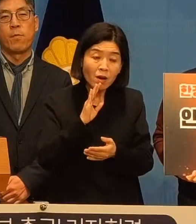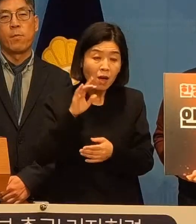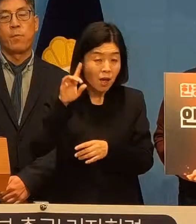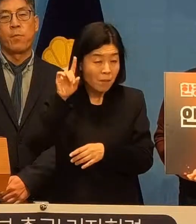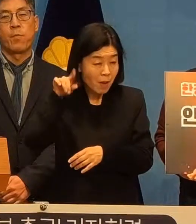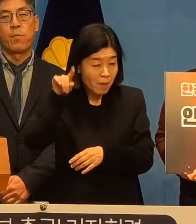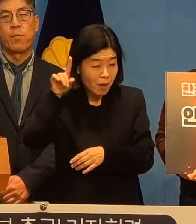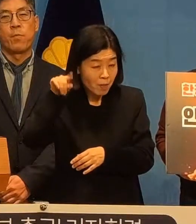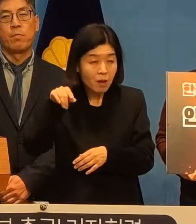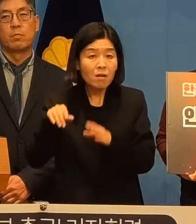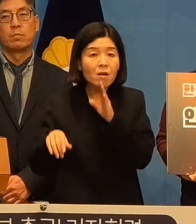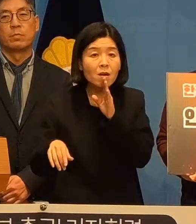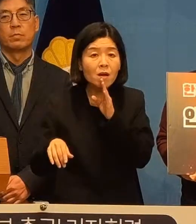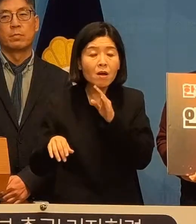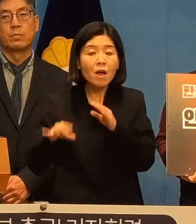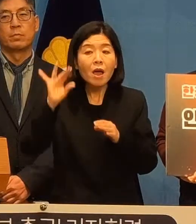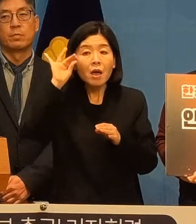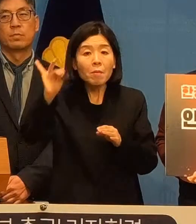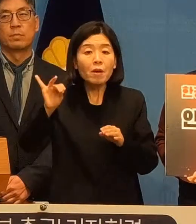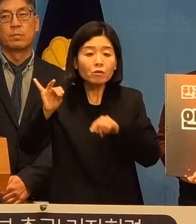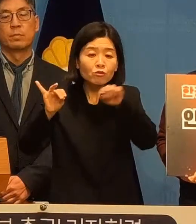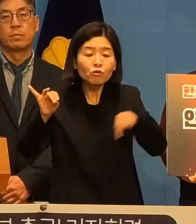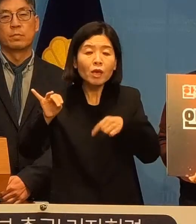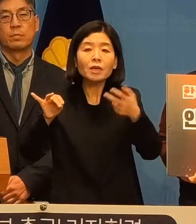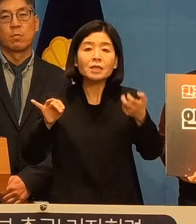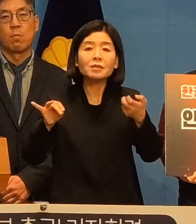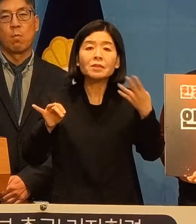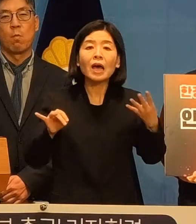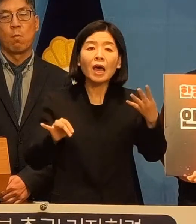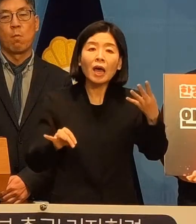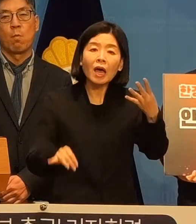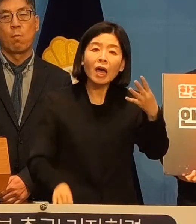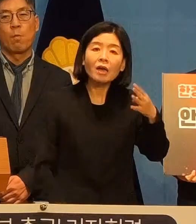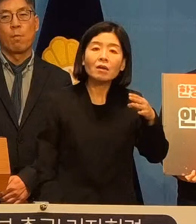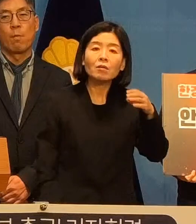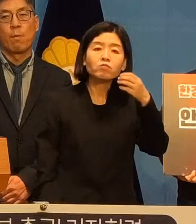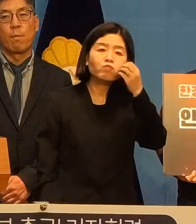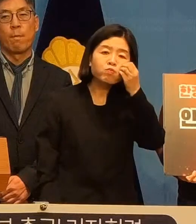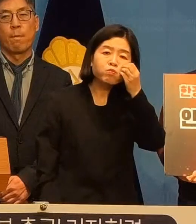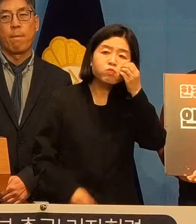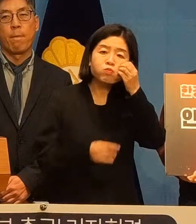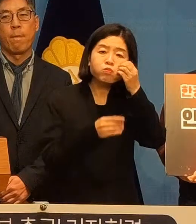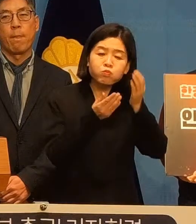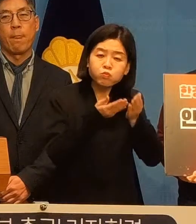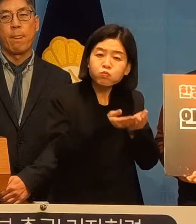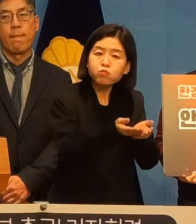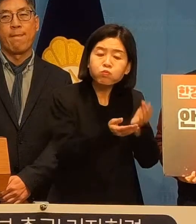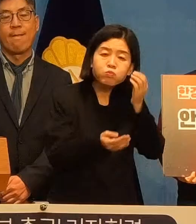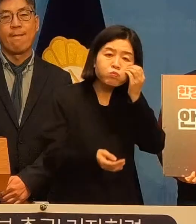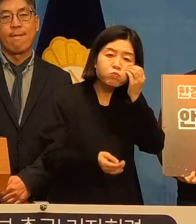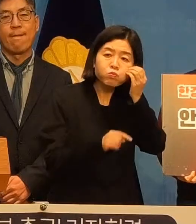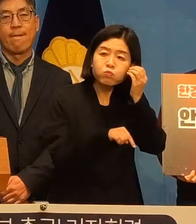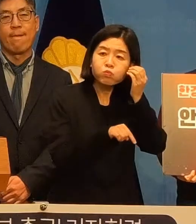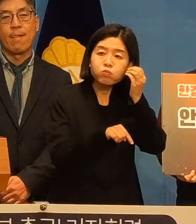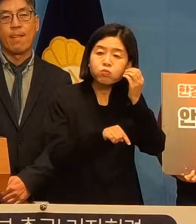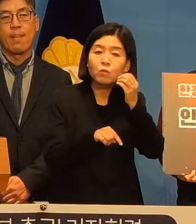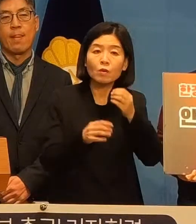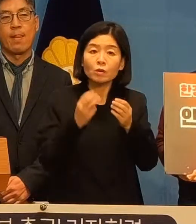아니겠습니까? 100일 중에 74일이 서 있었던 한강버스를 어떻게 당초 오세훈 시장이 공언했던